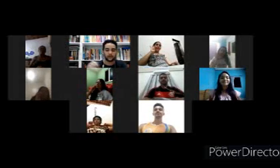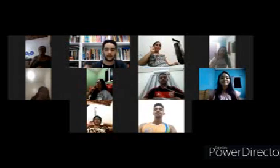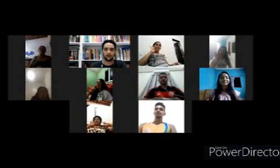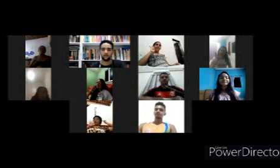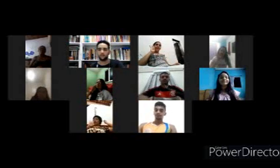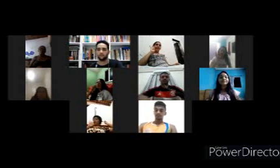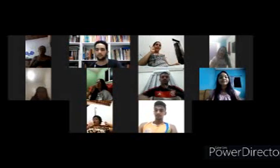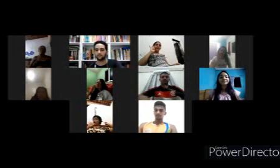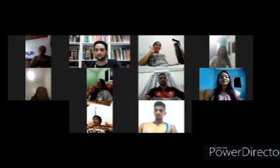Pequeno.